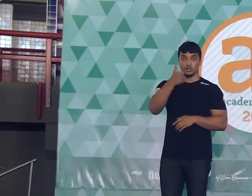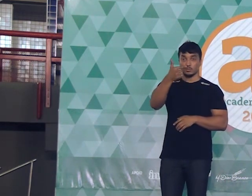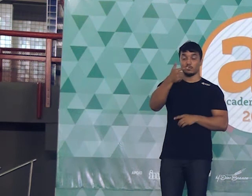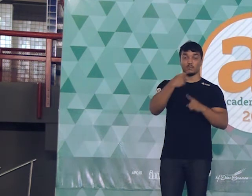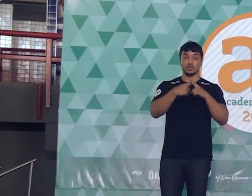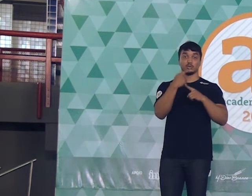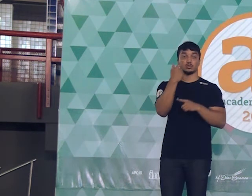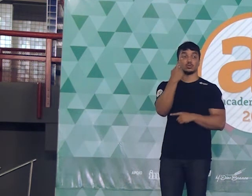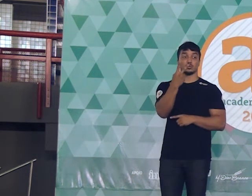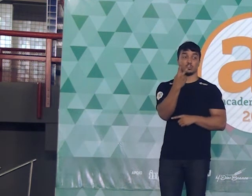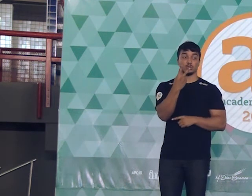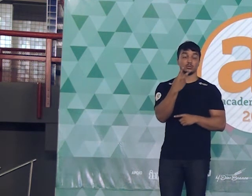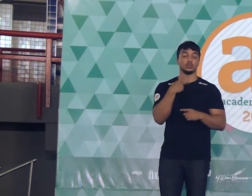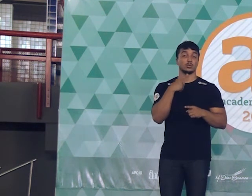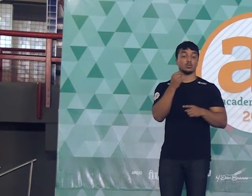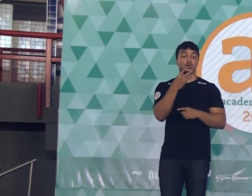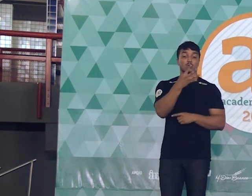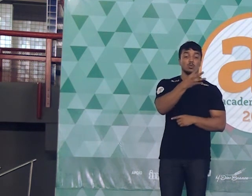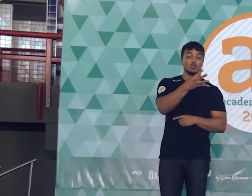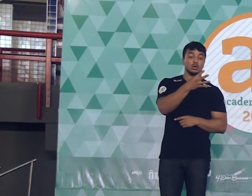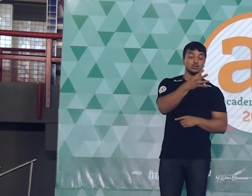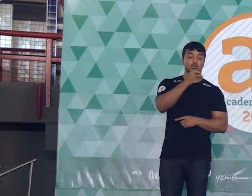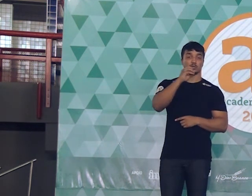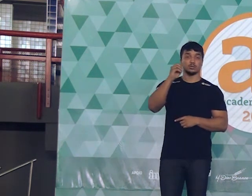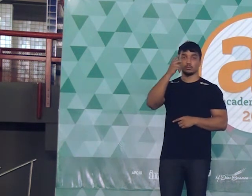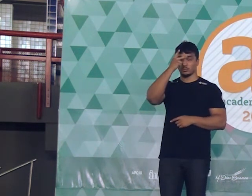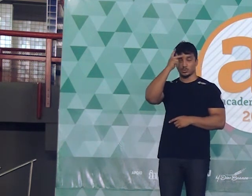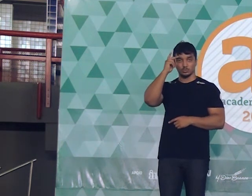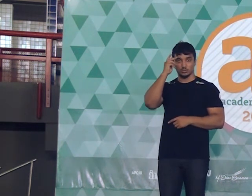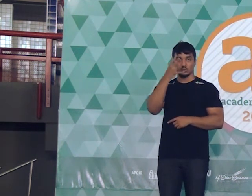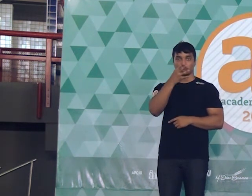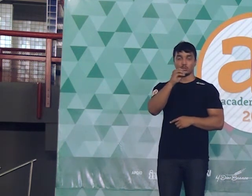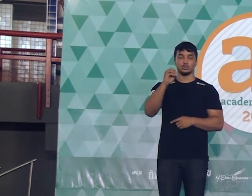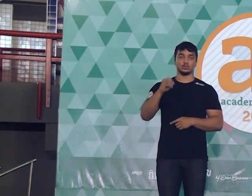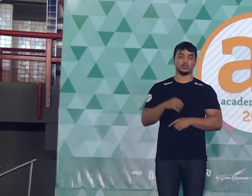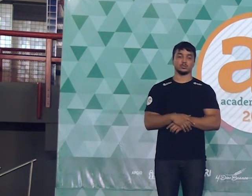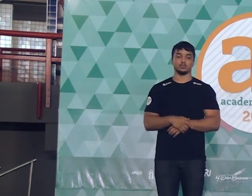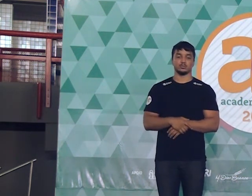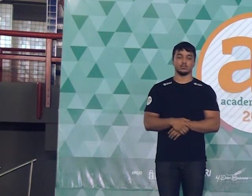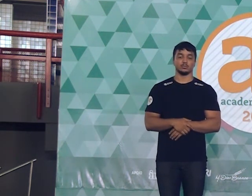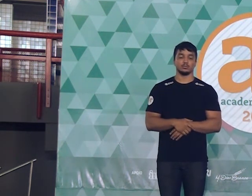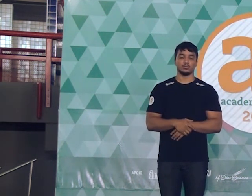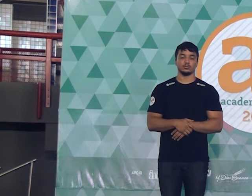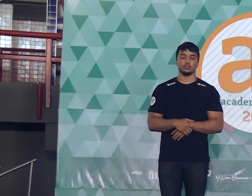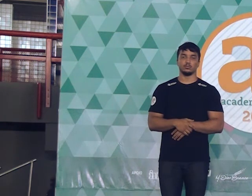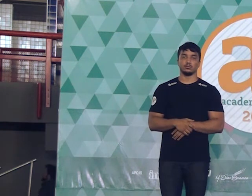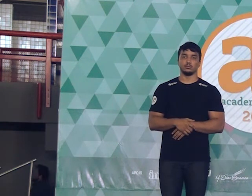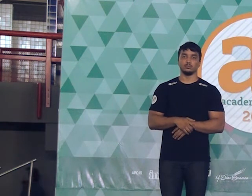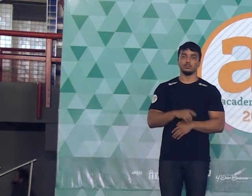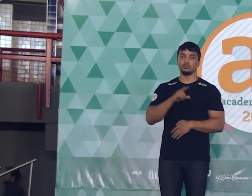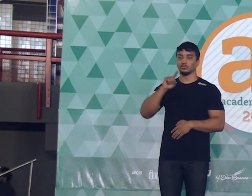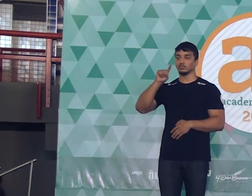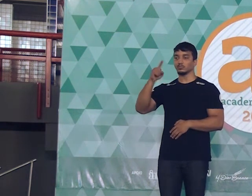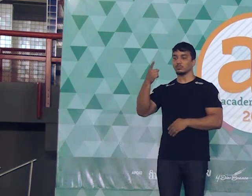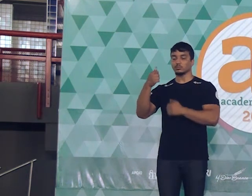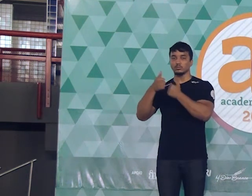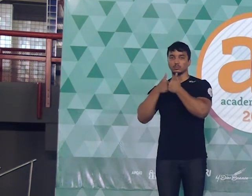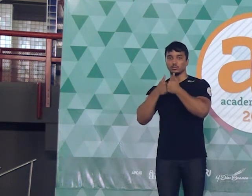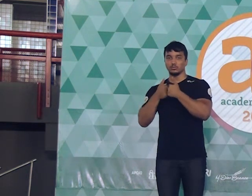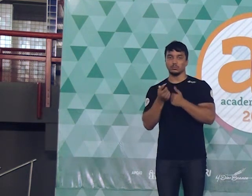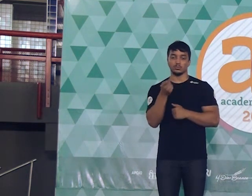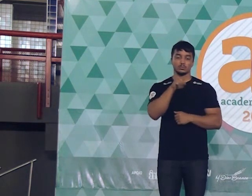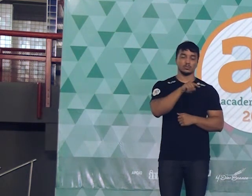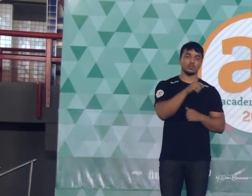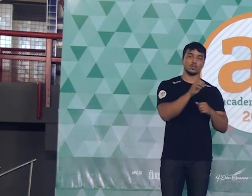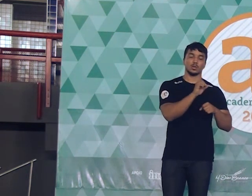2 faixas, eu terei 400 passageiros nos carros. 1.000 passageiros do ônibus por